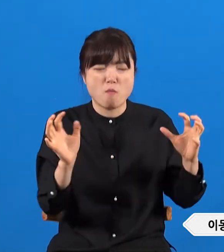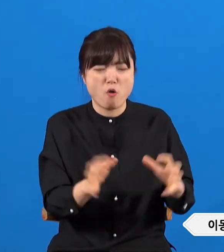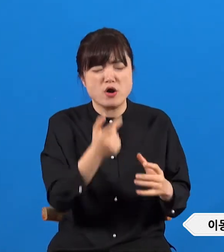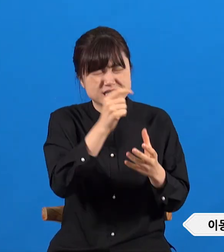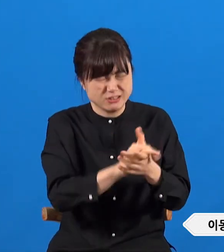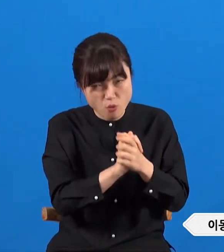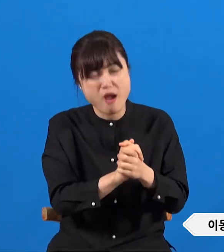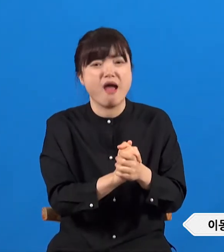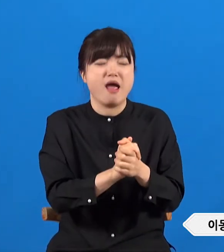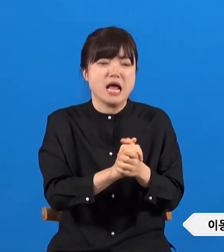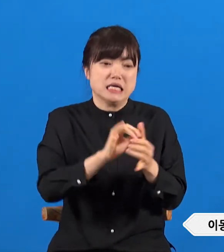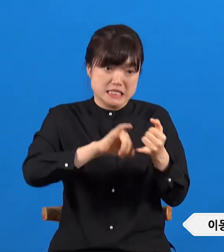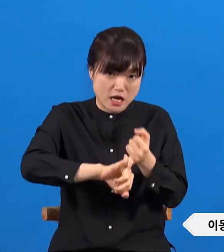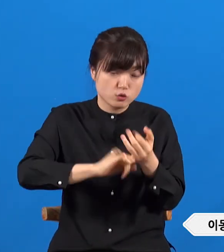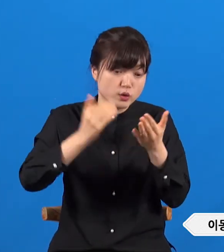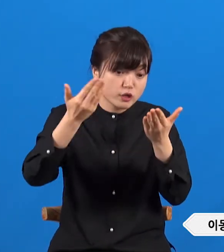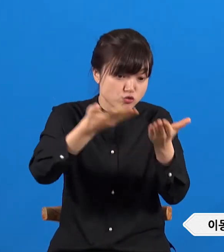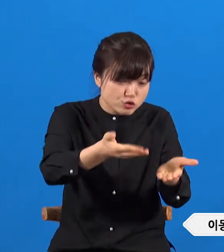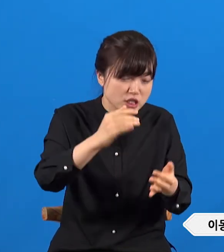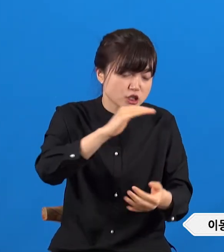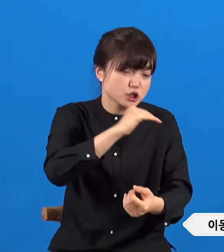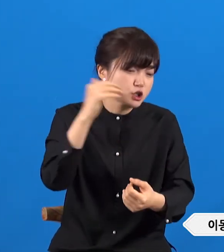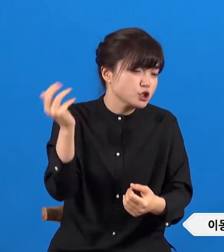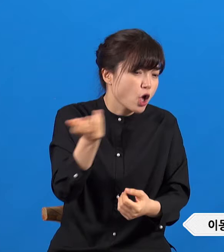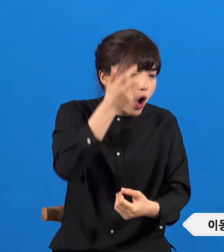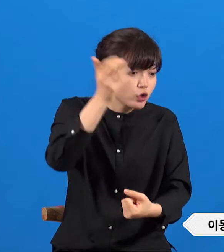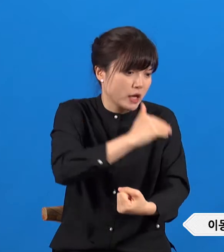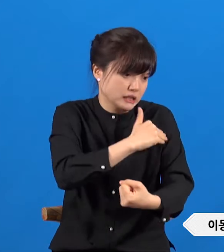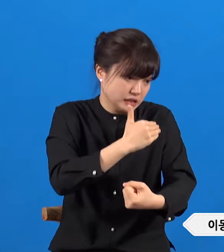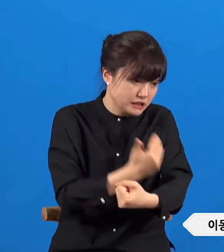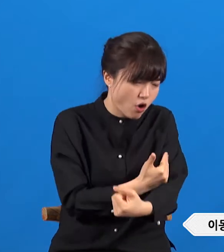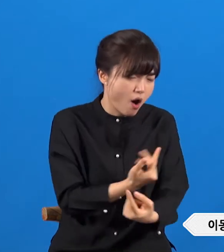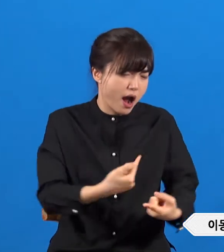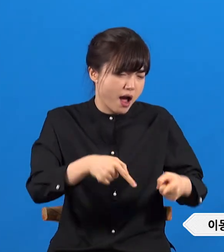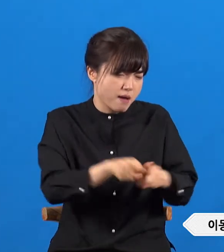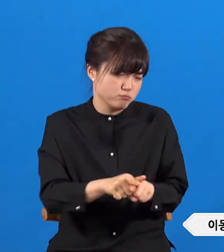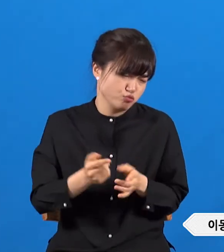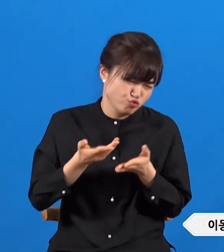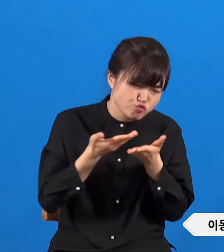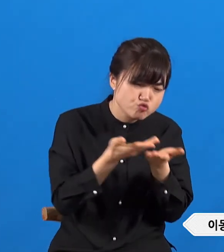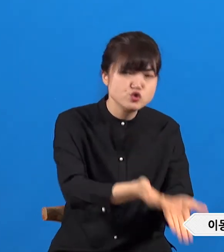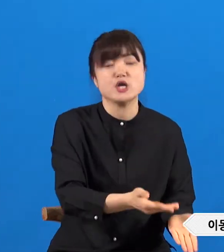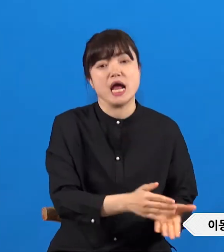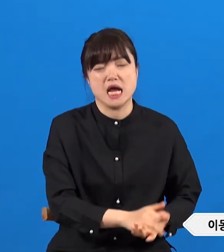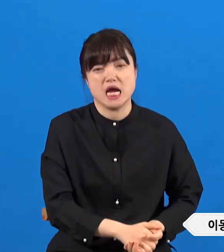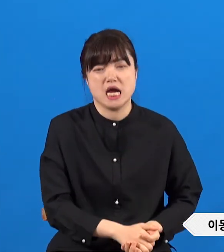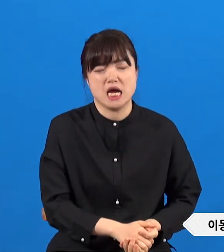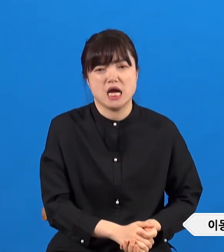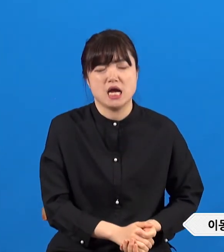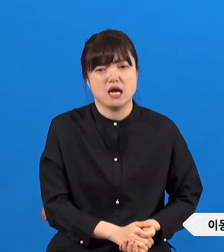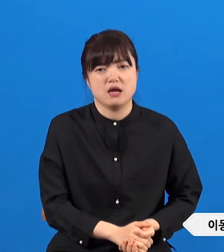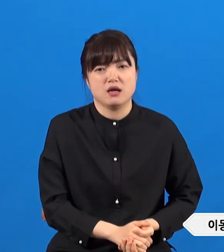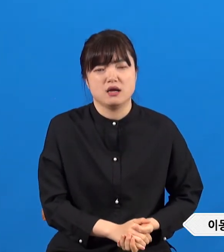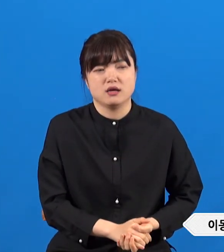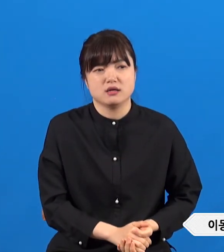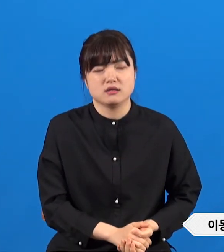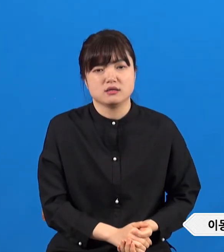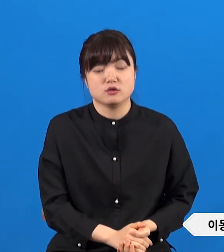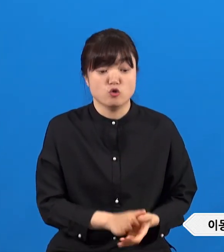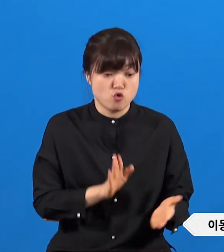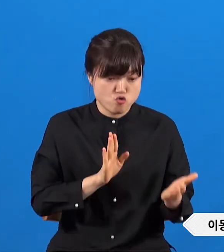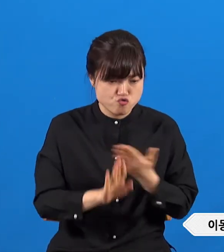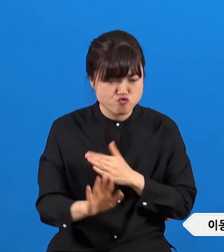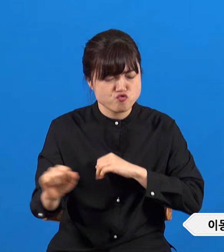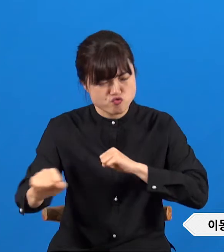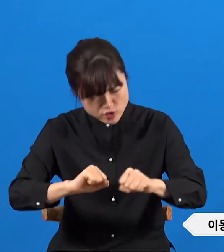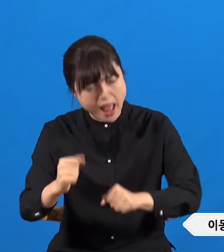그리고 기도하라. 약속하신 성령의 능력으로 함께 그 능력의 충만함을 입어야 한다. 그리고